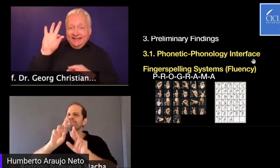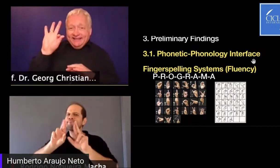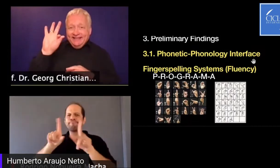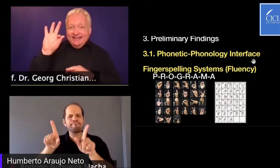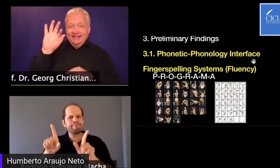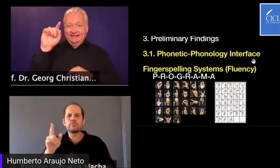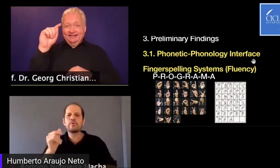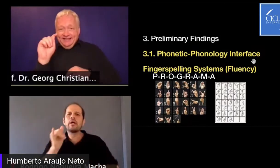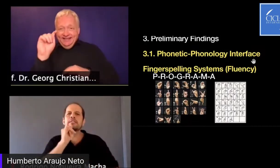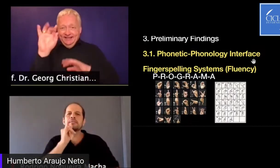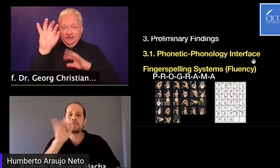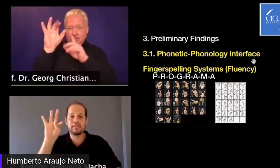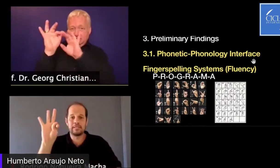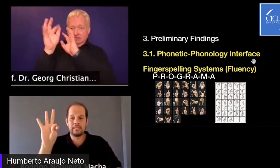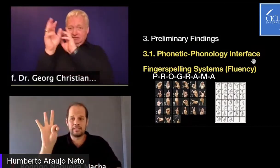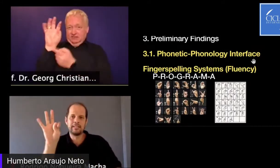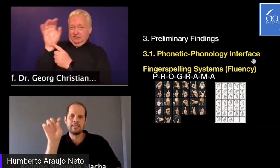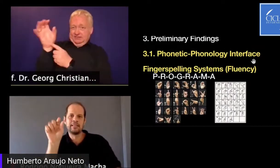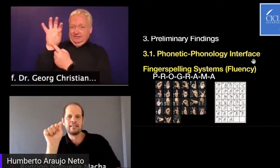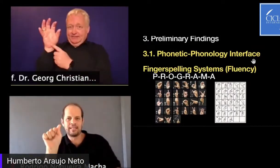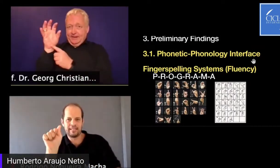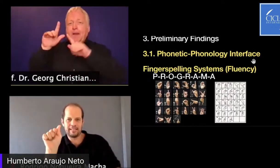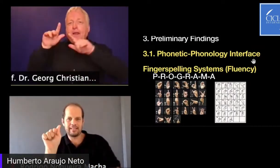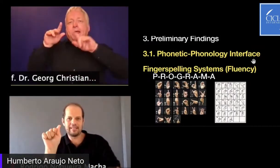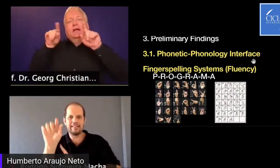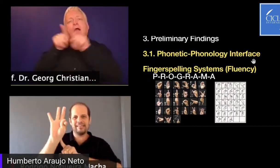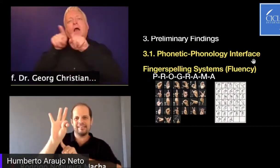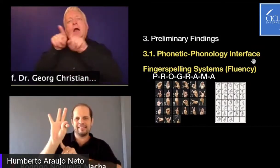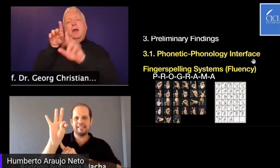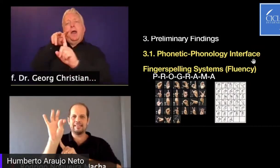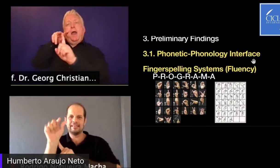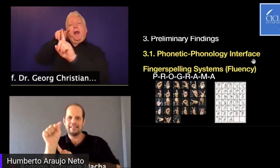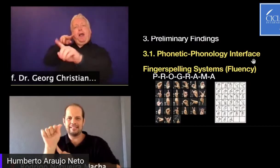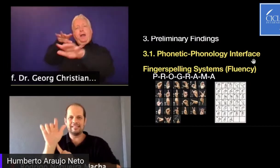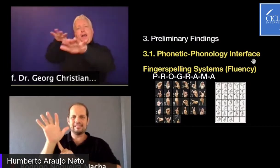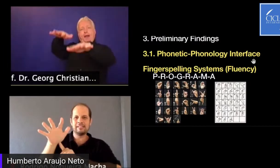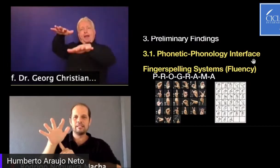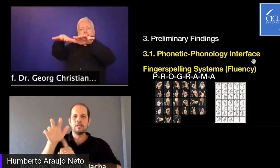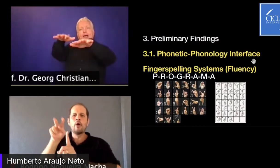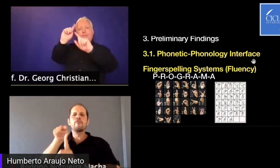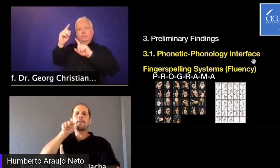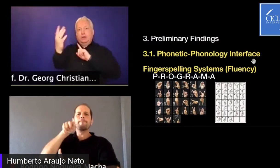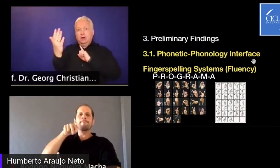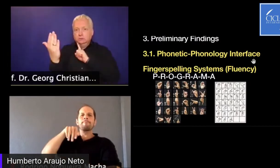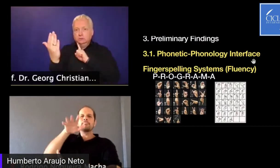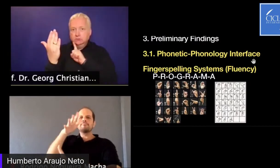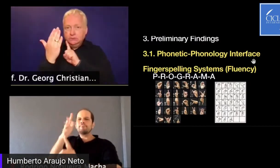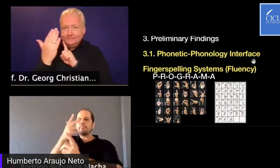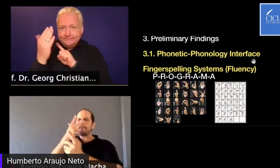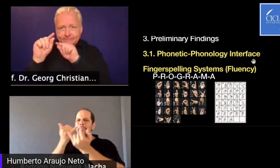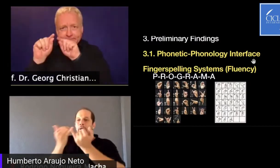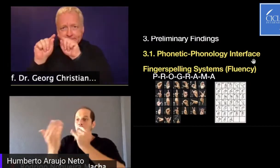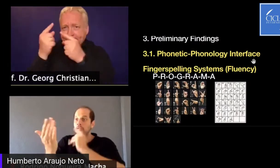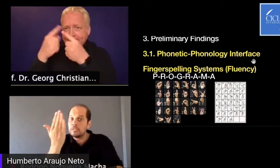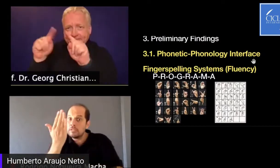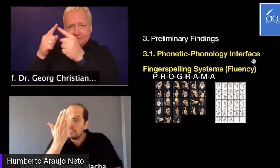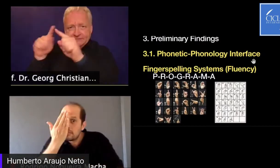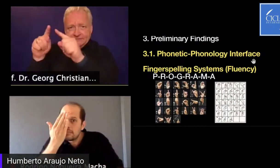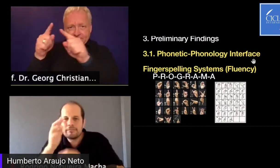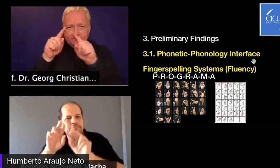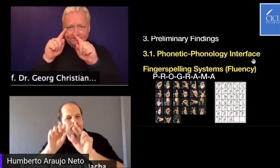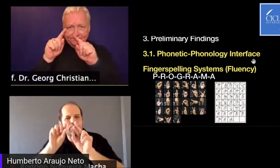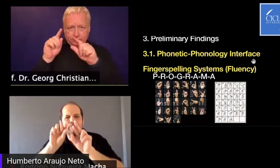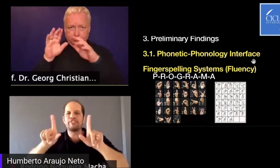de sinais americana, por exemplo, já não é assim que funciona. Você tem algumas mudanças de configuração para algumas letras bem específicas, como